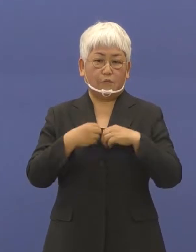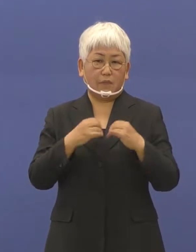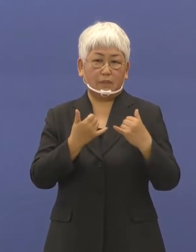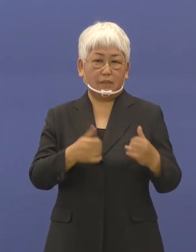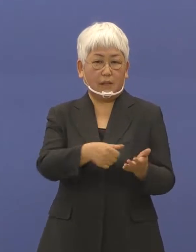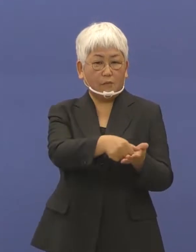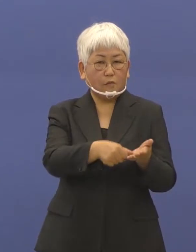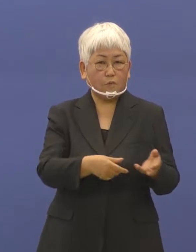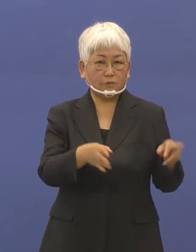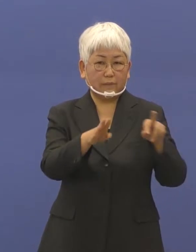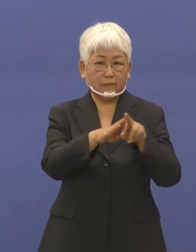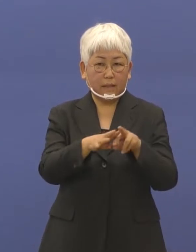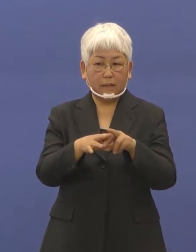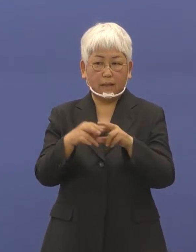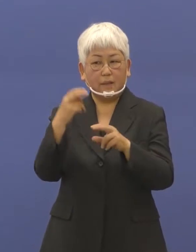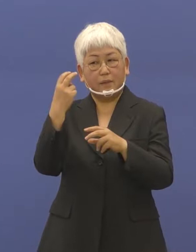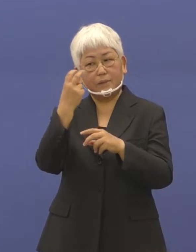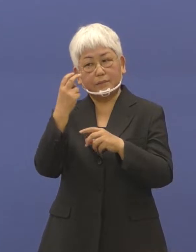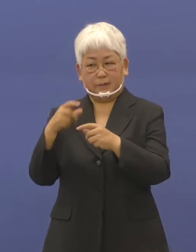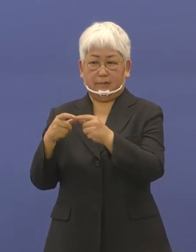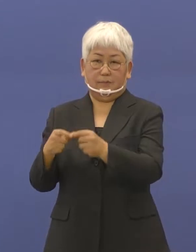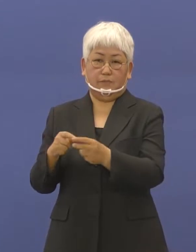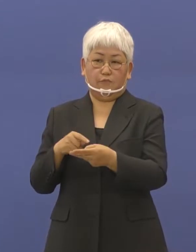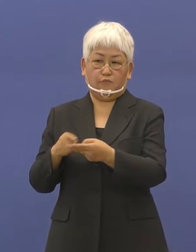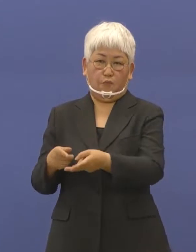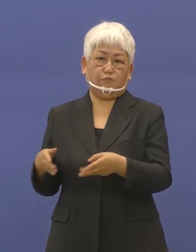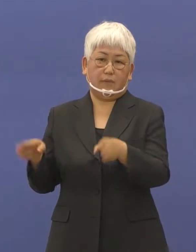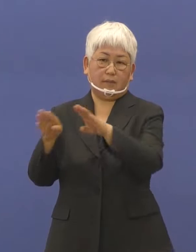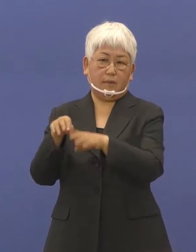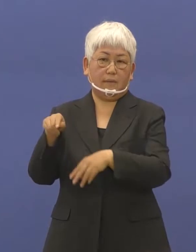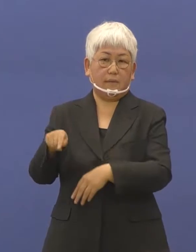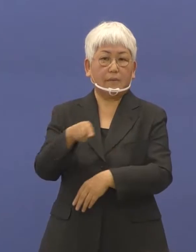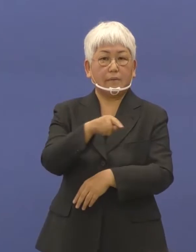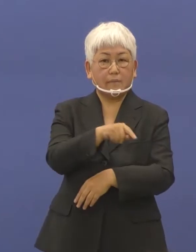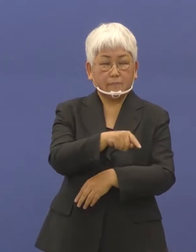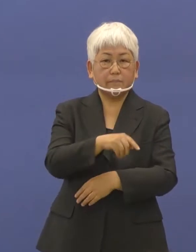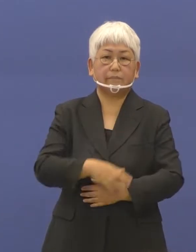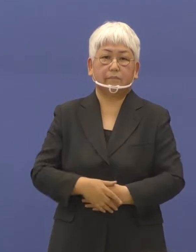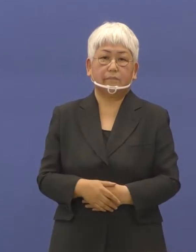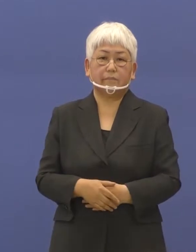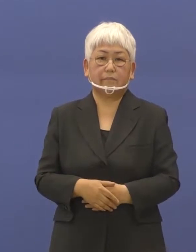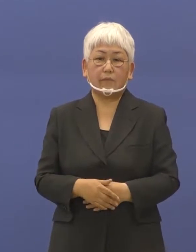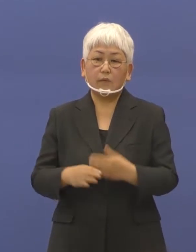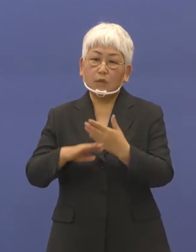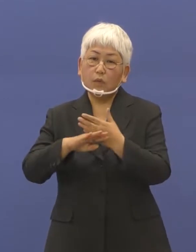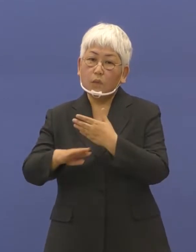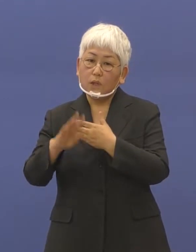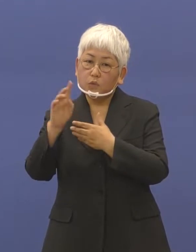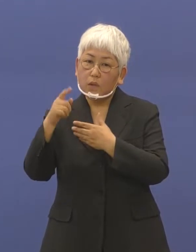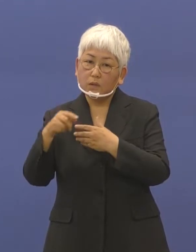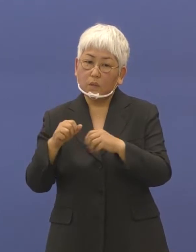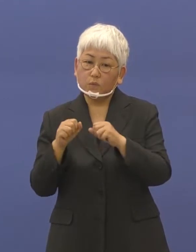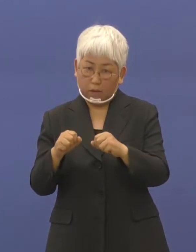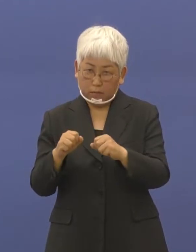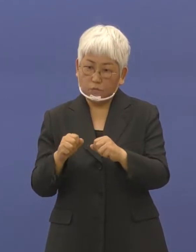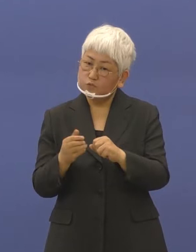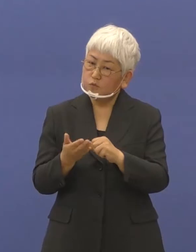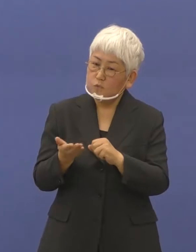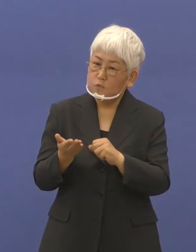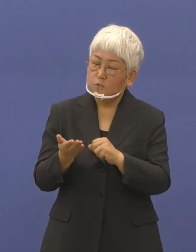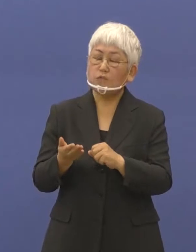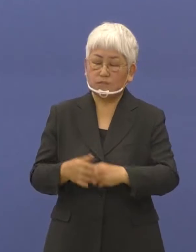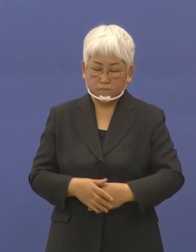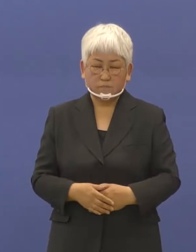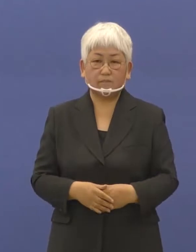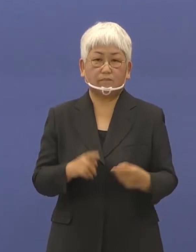、あとは検査キットの送付センターなんですけれども、他都道府県でも同様の事例があるのかどうかというところを教えていただきたいの